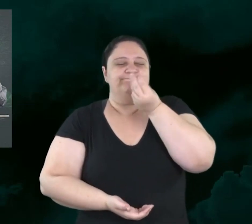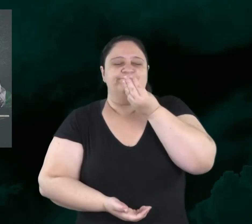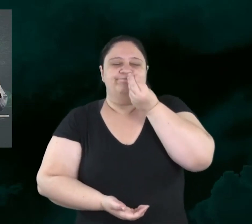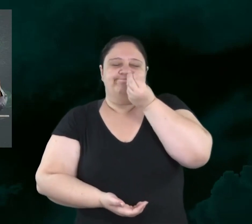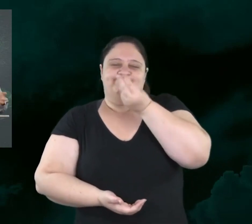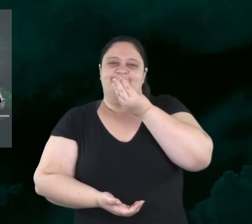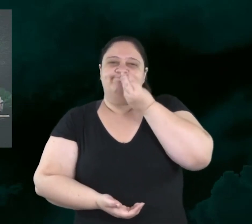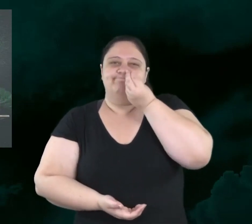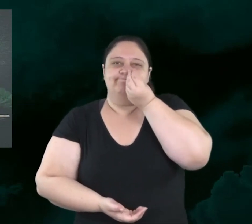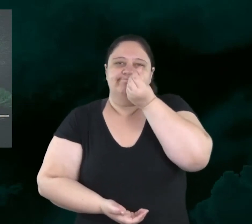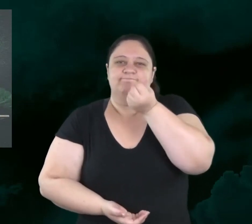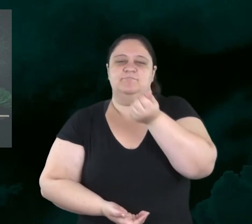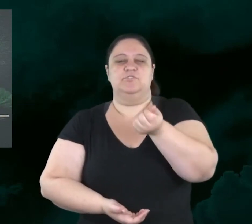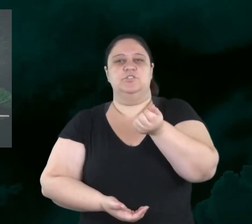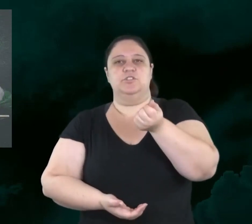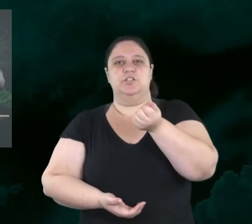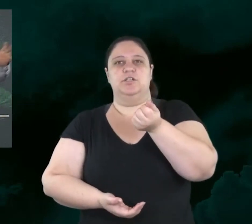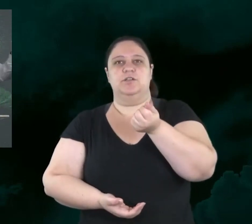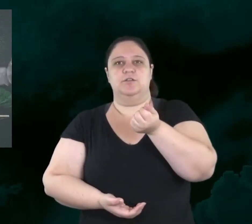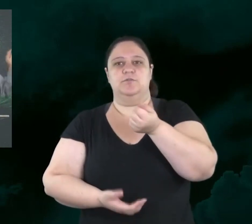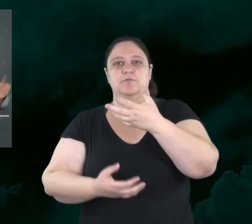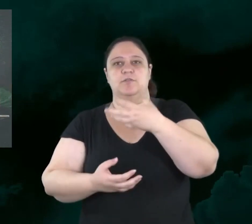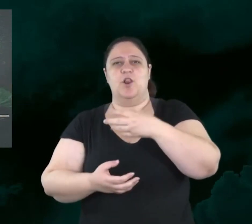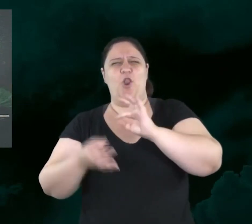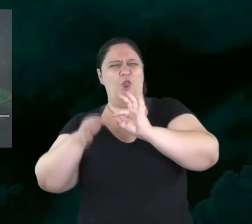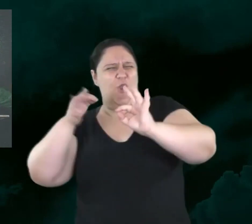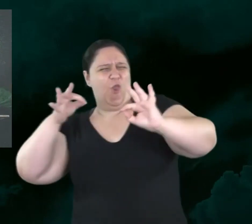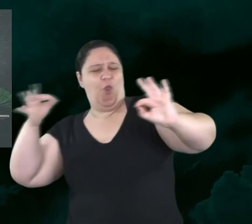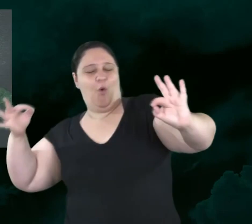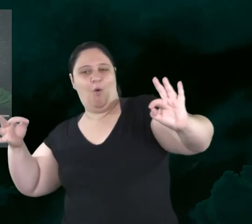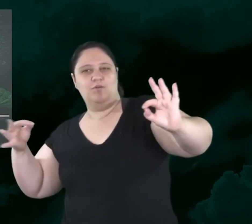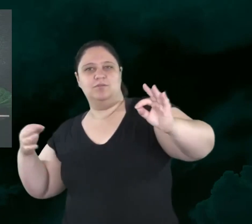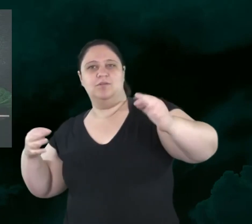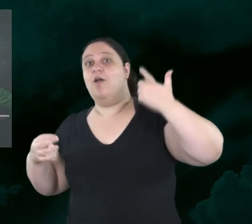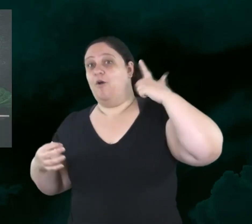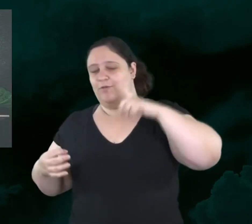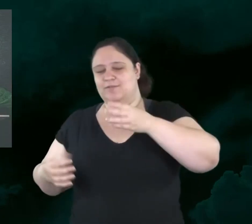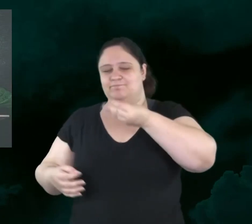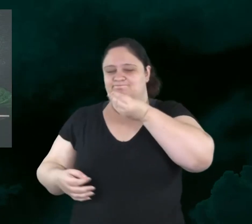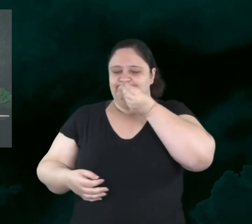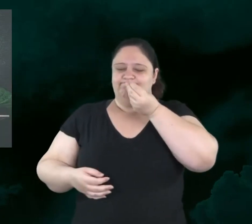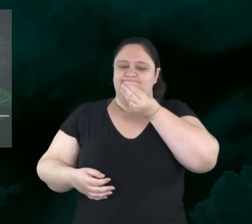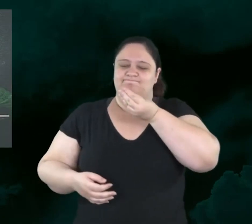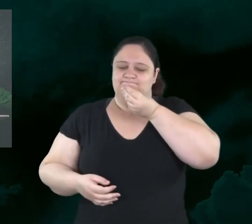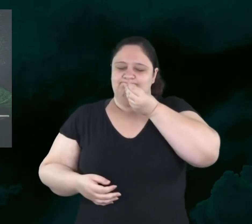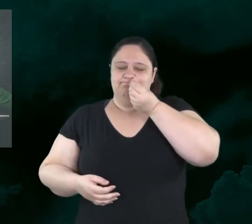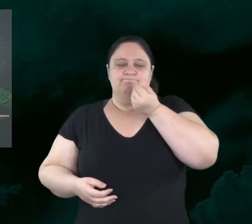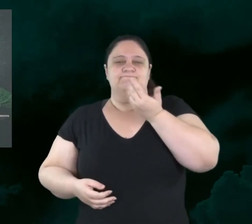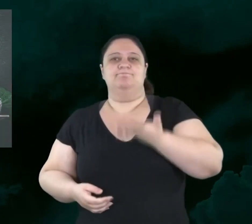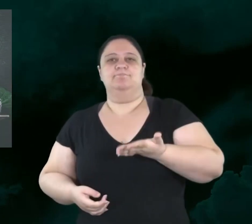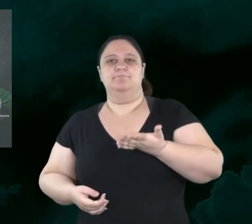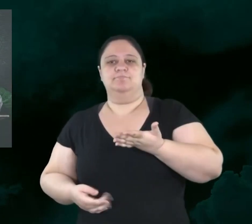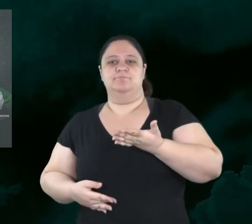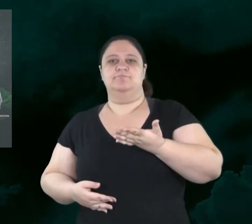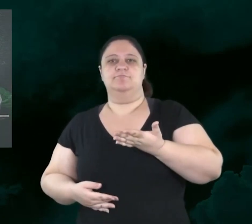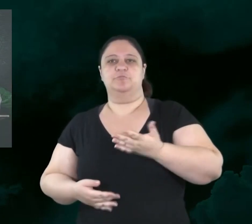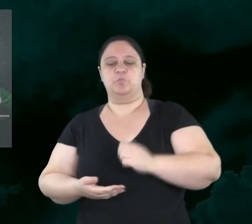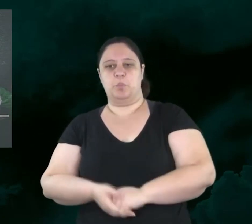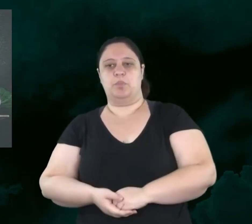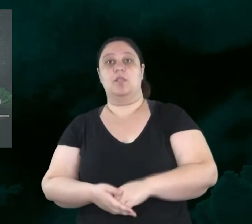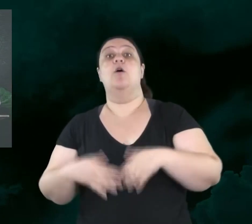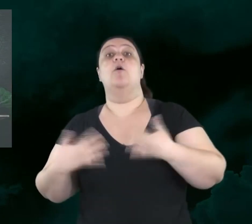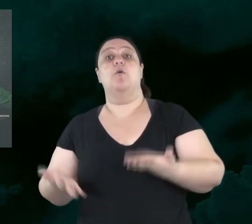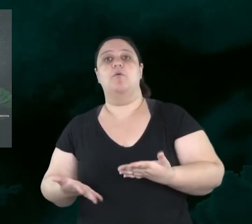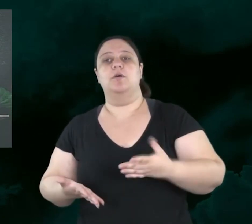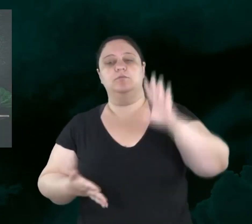ser sentido a mais de 1 quilômetro de distância. O perfume exalado somente quando a sua